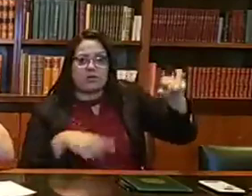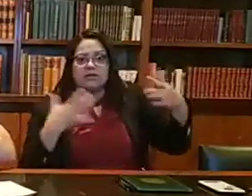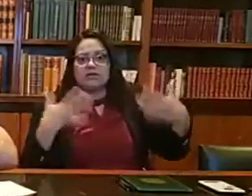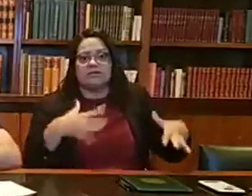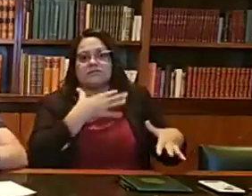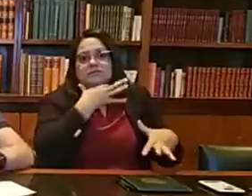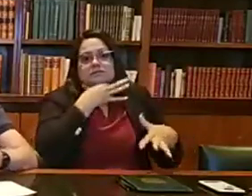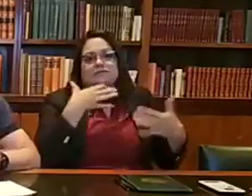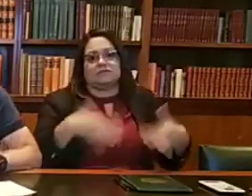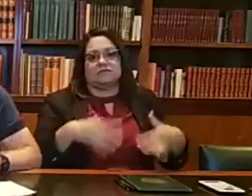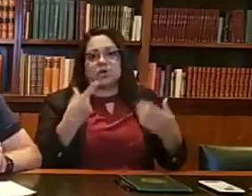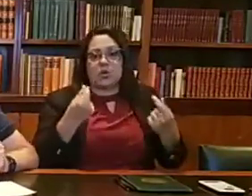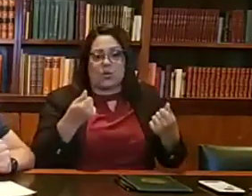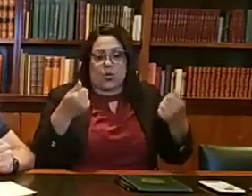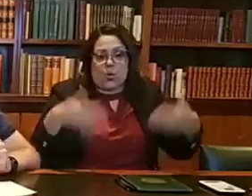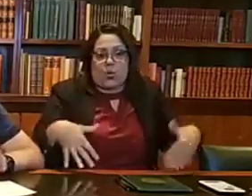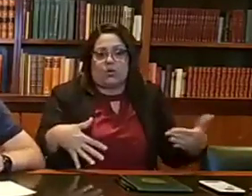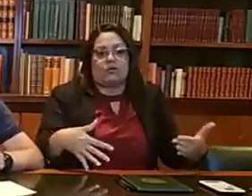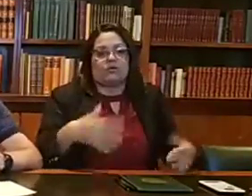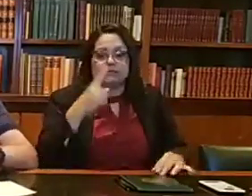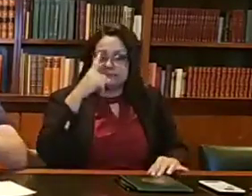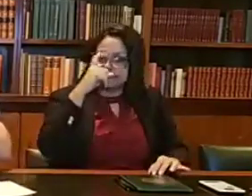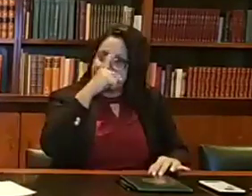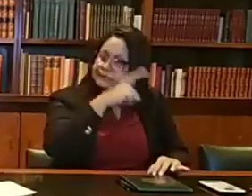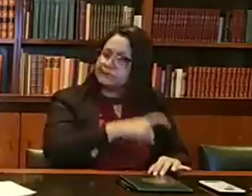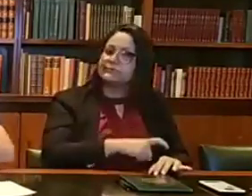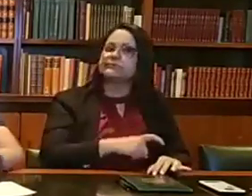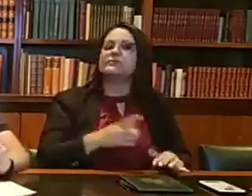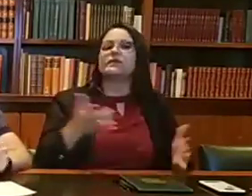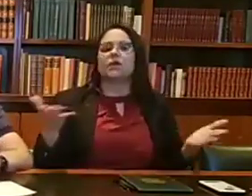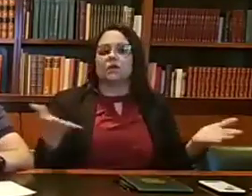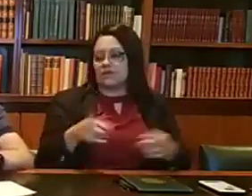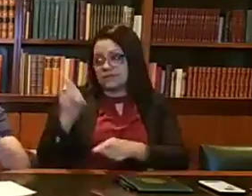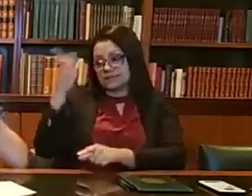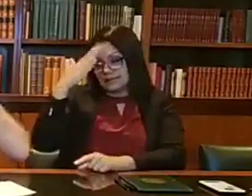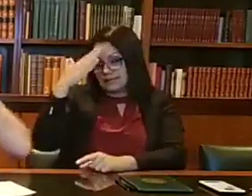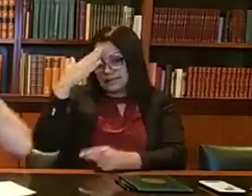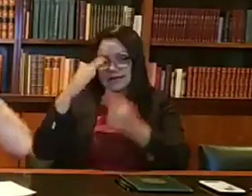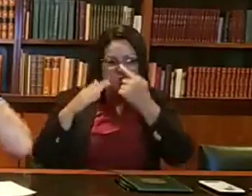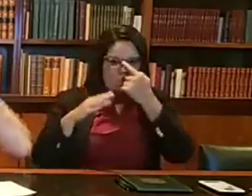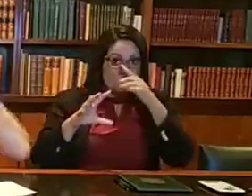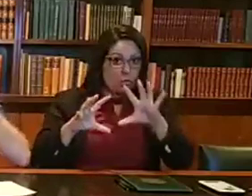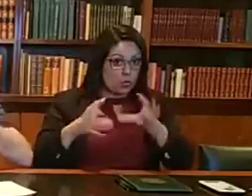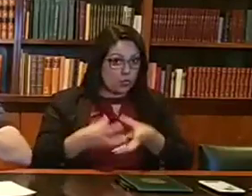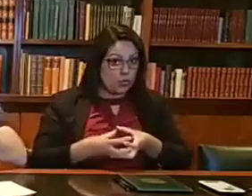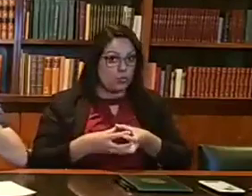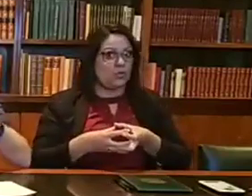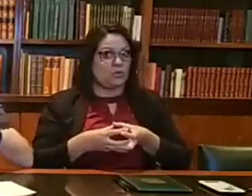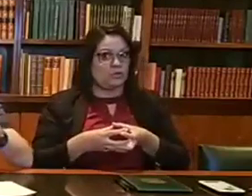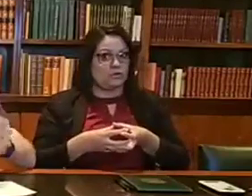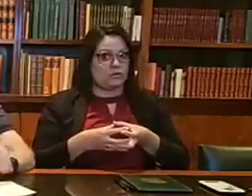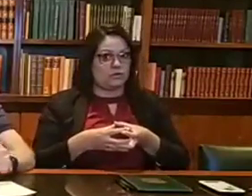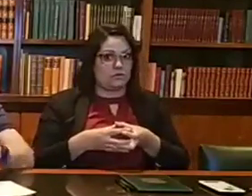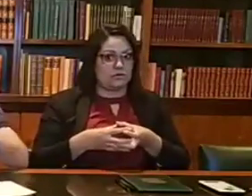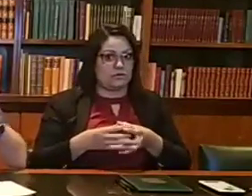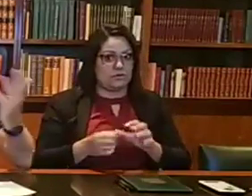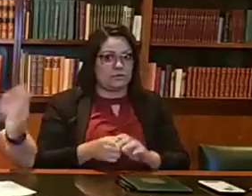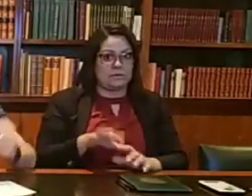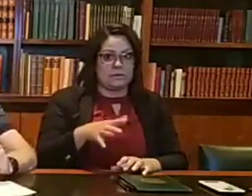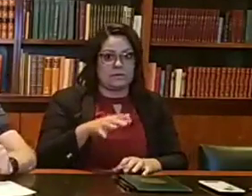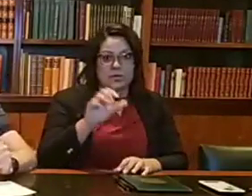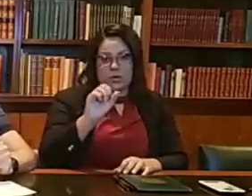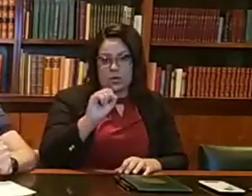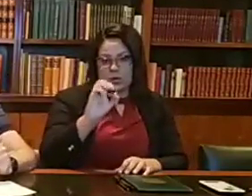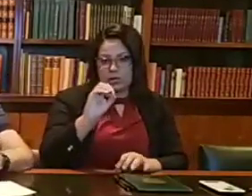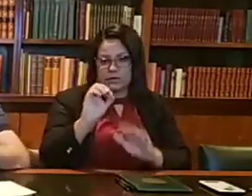disso. Mas realmente é difícil, né? Hoje tivemos, você está sabendo, com um grupo de quase uns